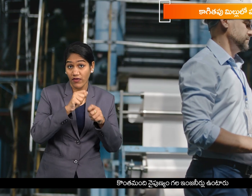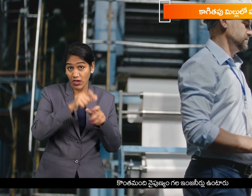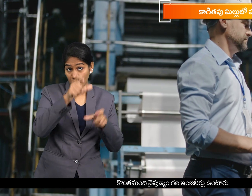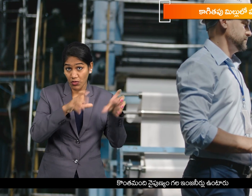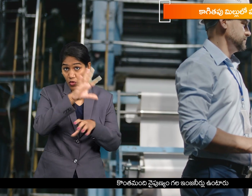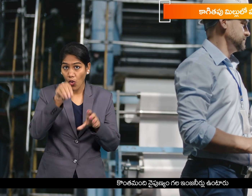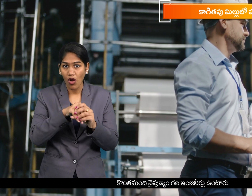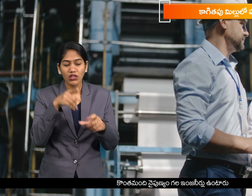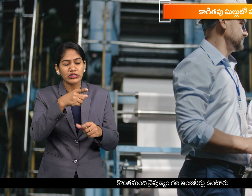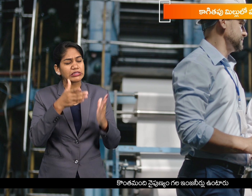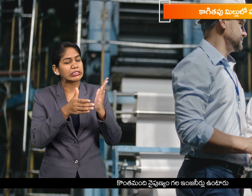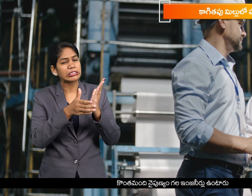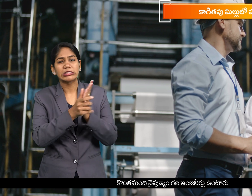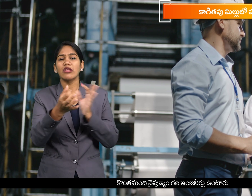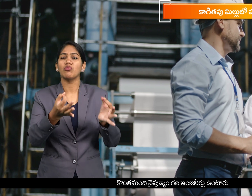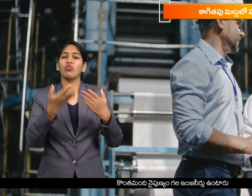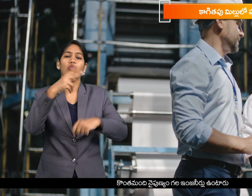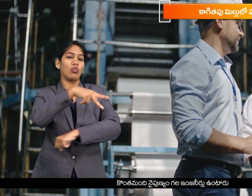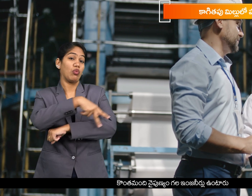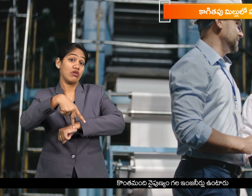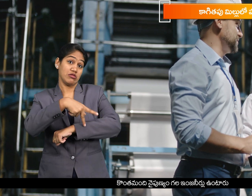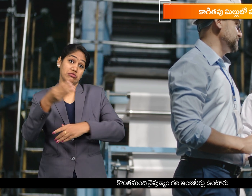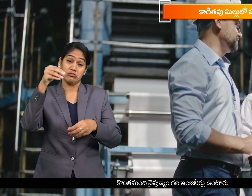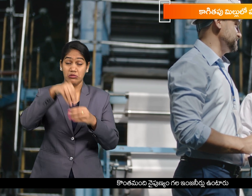కొంతమంది నైపుణ్యం గల ఇంజనీర్లు ఉంటారు.